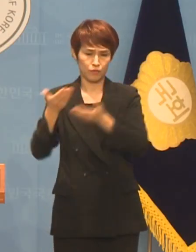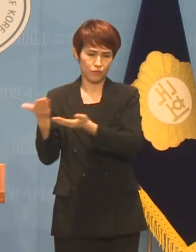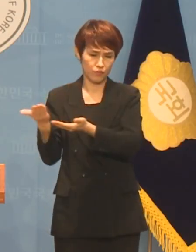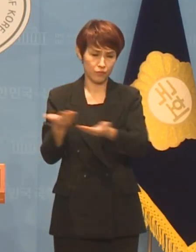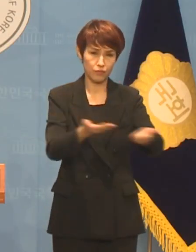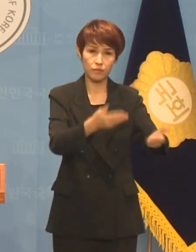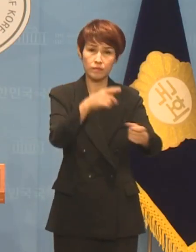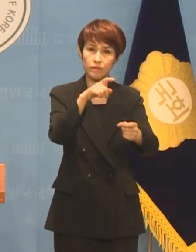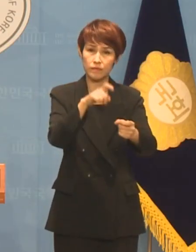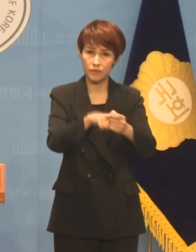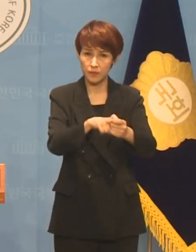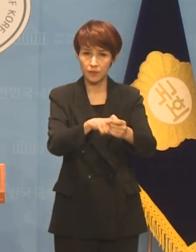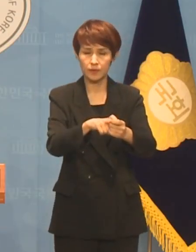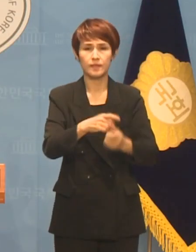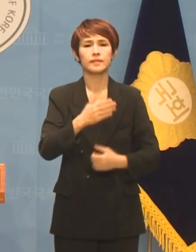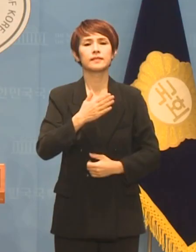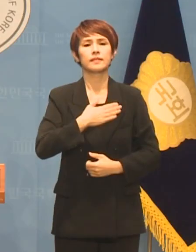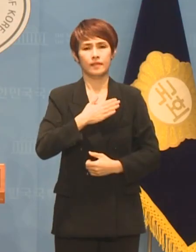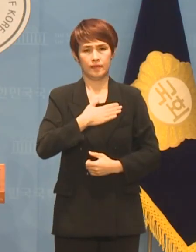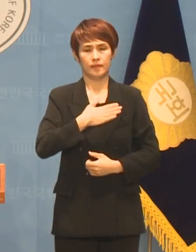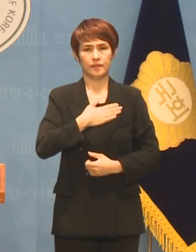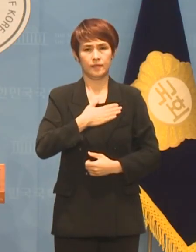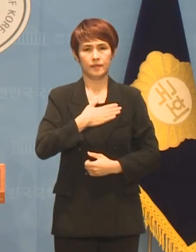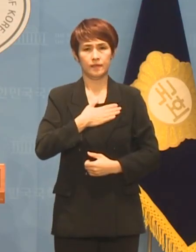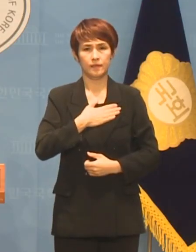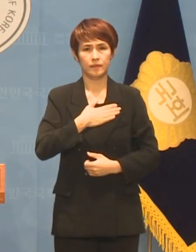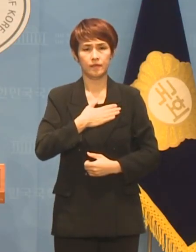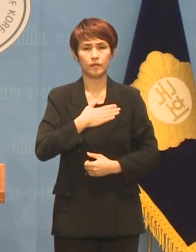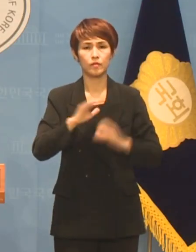위해 저 김기현은